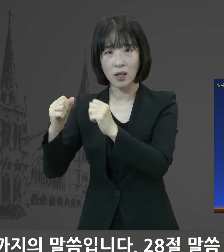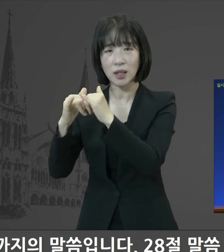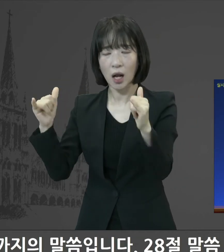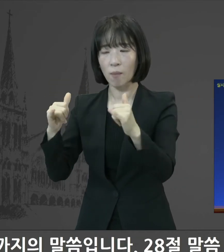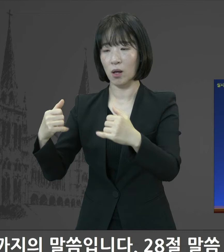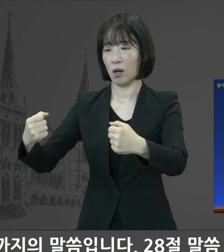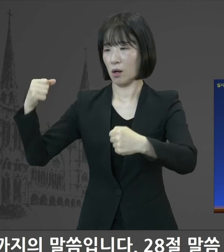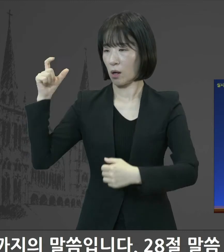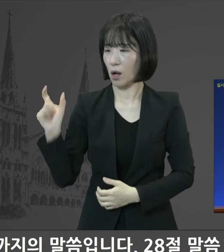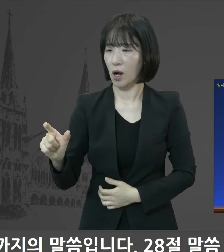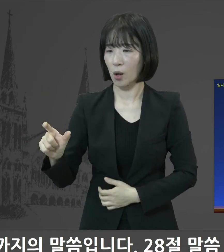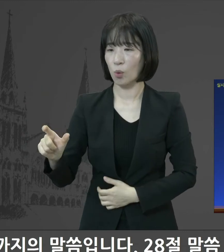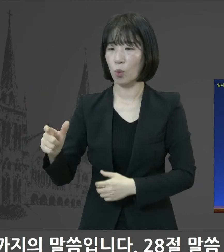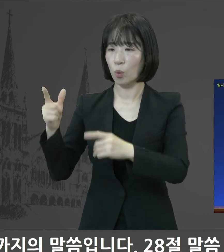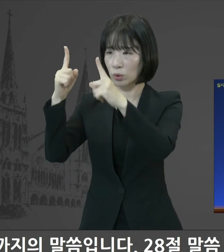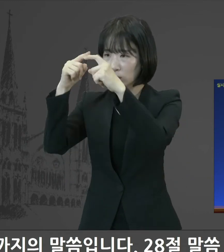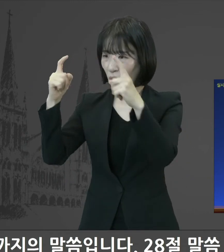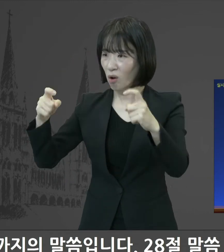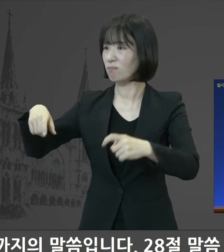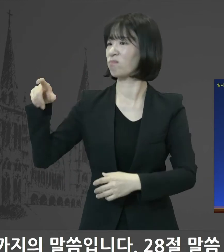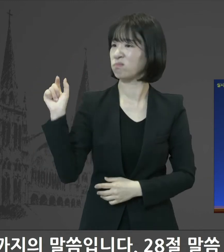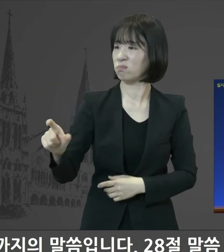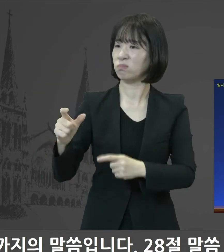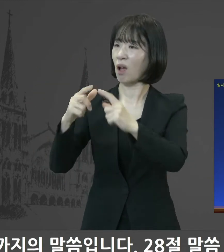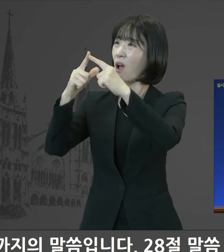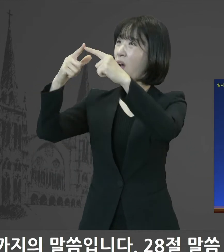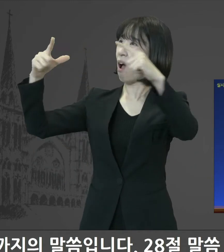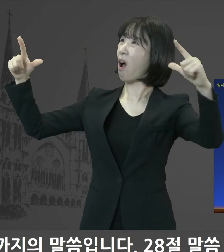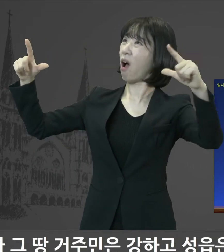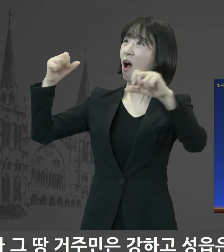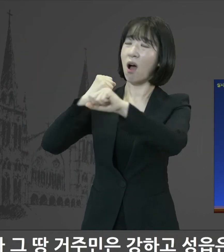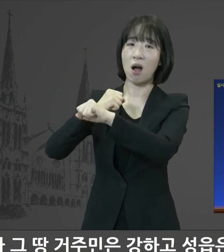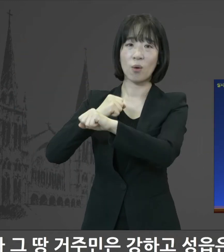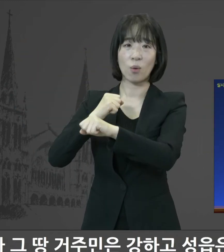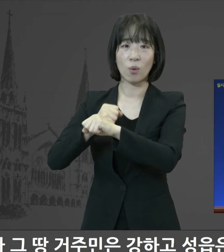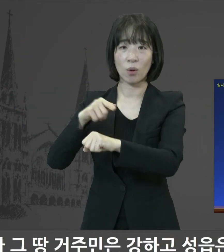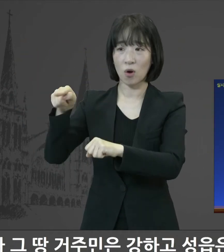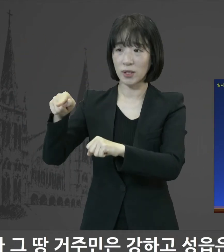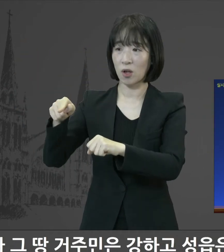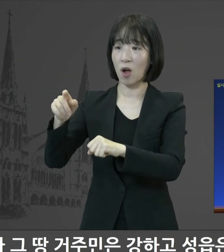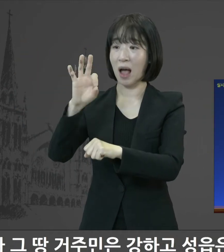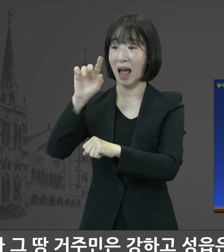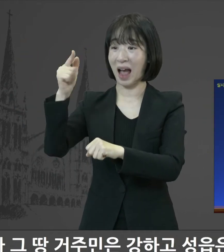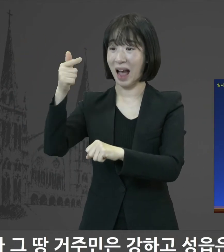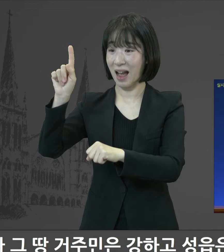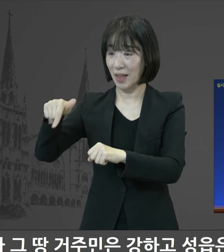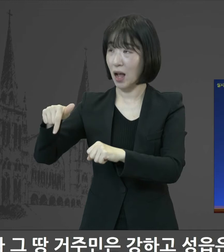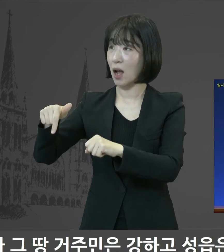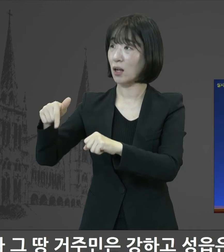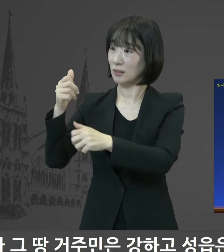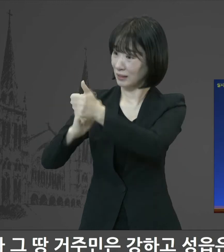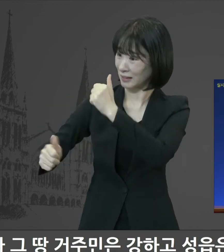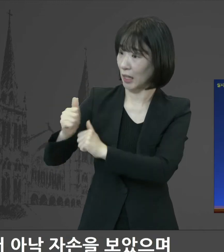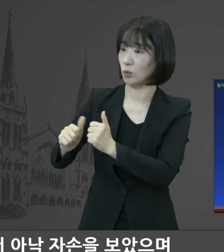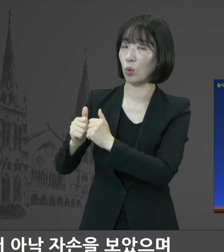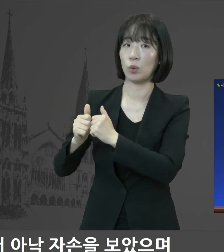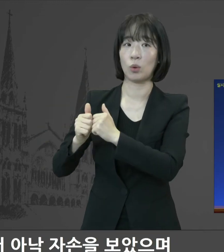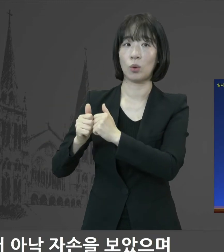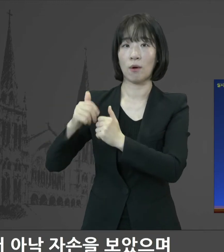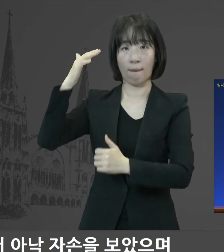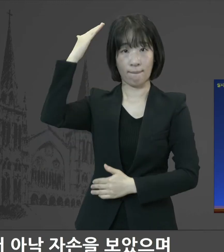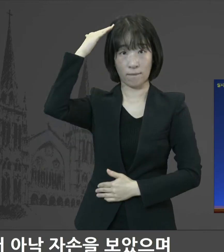강하고 성읍은 견고하고 힘이 클 뿐 아니라 거기서 아낙 자손을 보았으며, 아낙 자손은 이